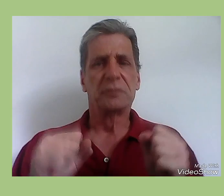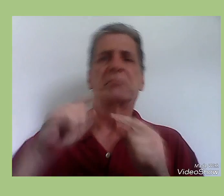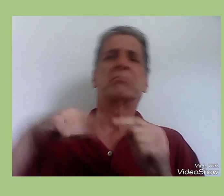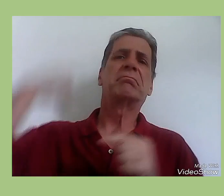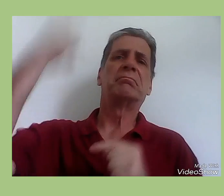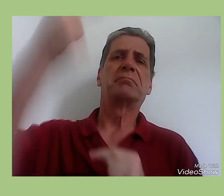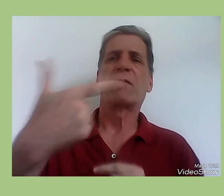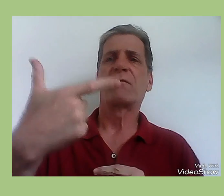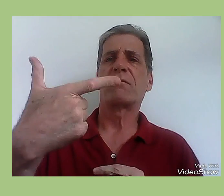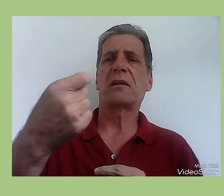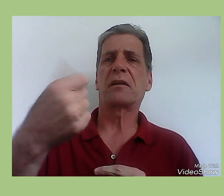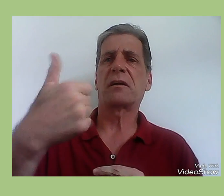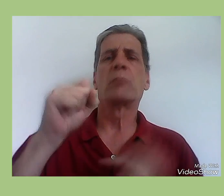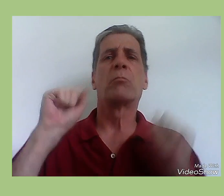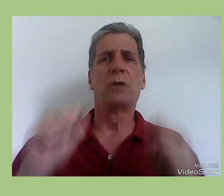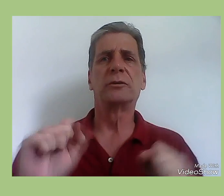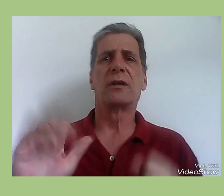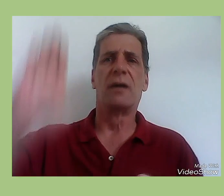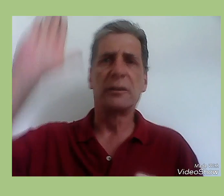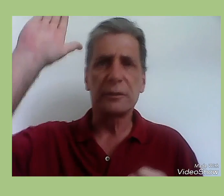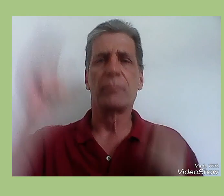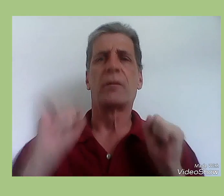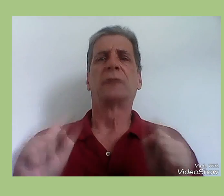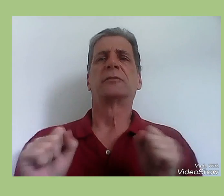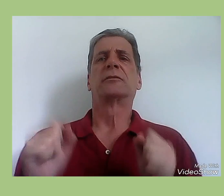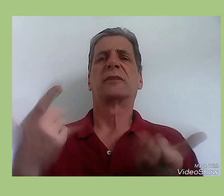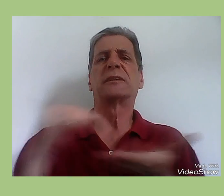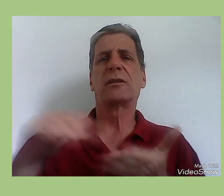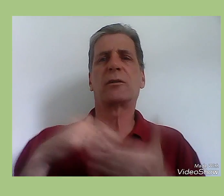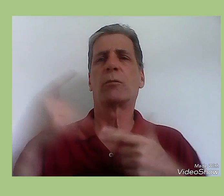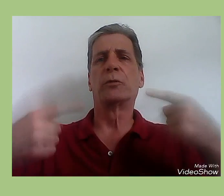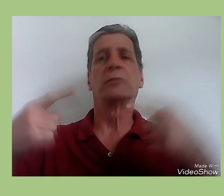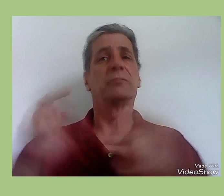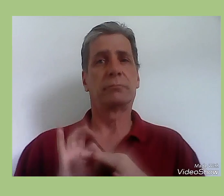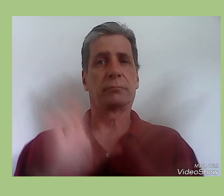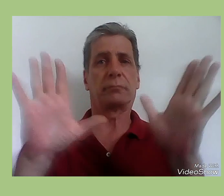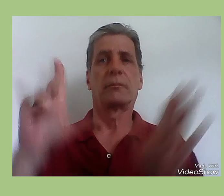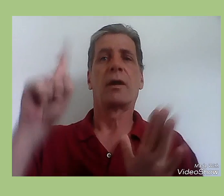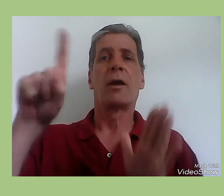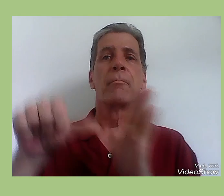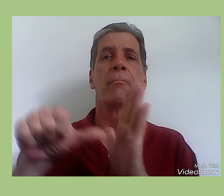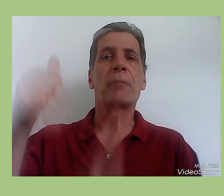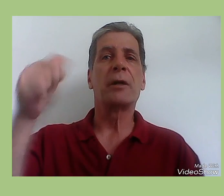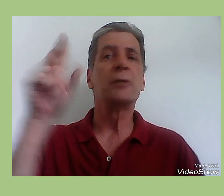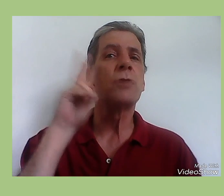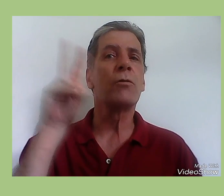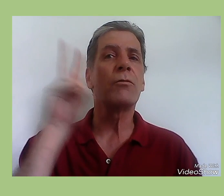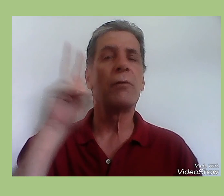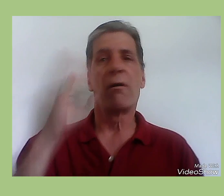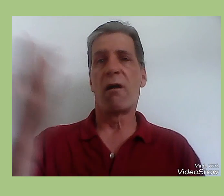do momento em que a Câmara dos Deputados aprovou a admissibilidade, aqui no Senado o processo não iria ser